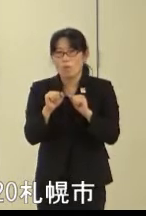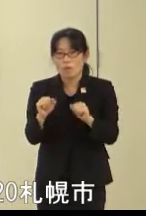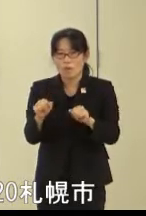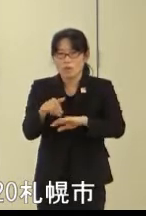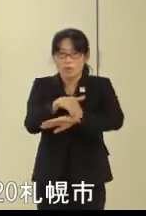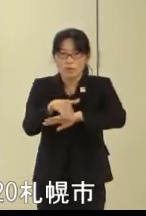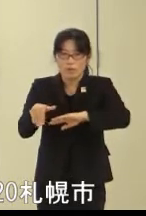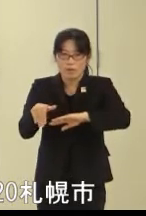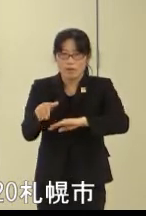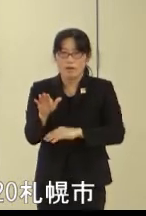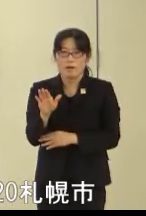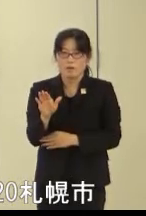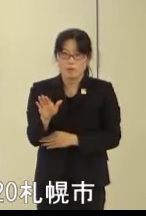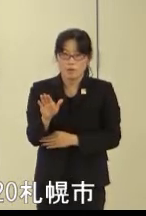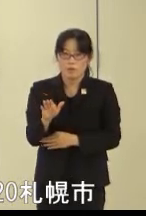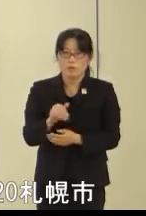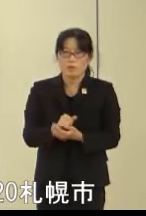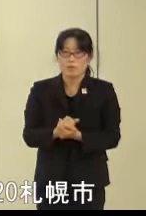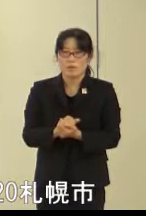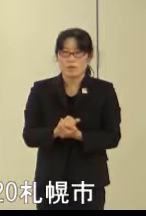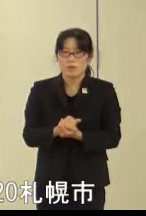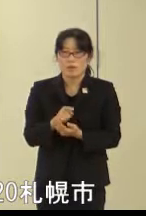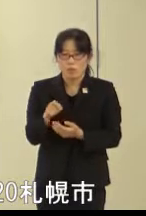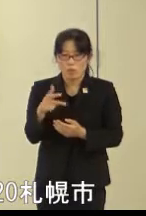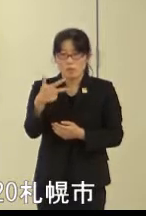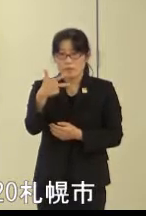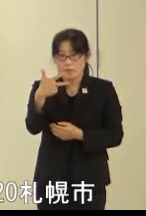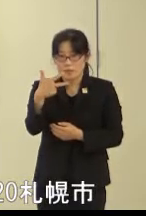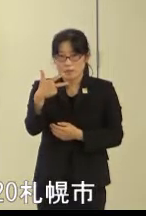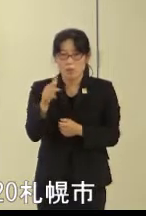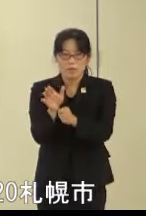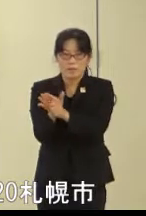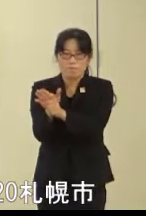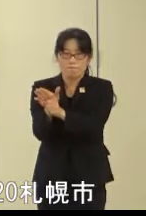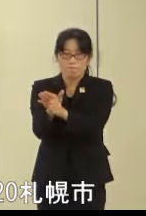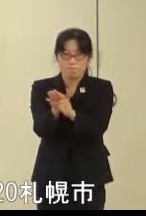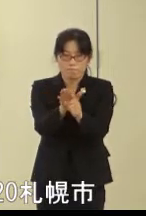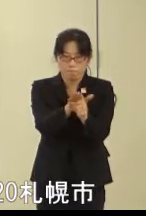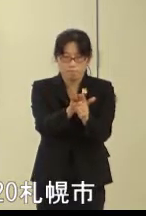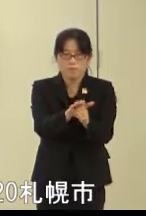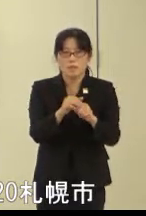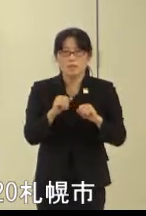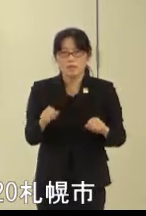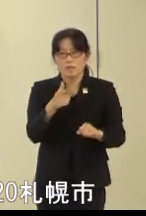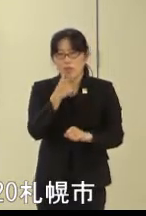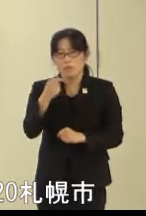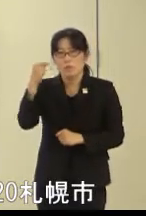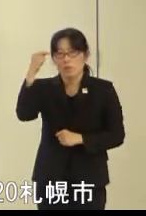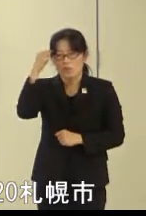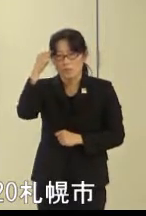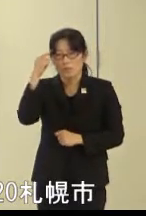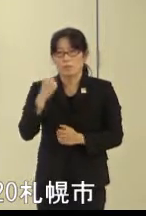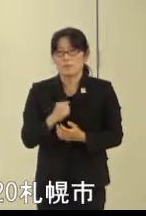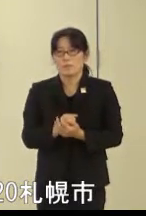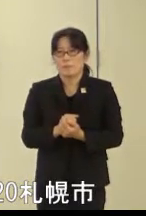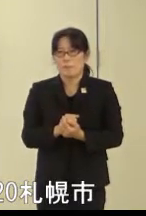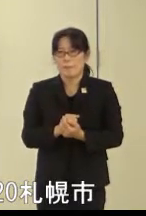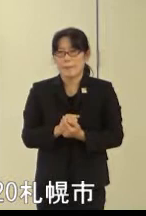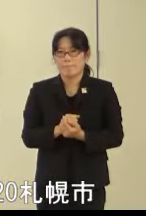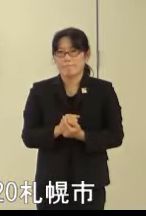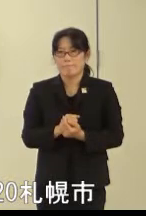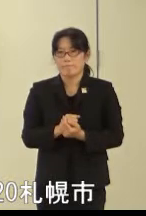予定をしておりますねそれに対して主としても支援をしてサポートしていきたいというふうに思いますそれから